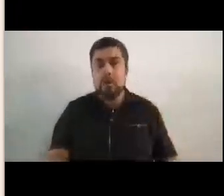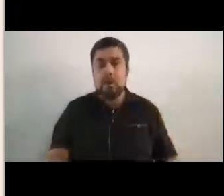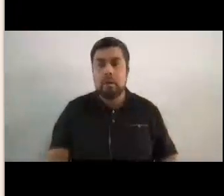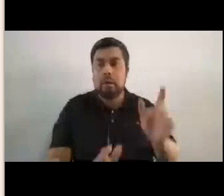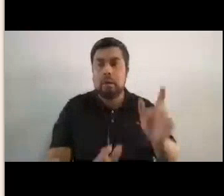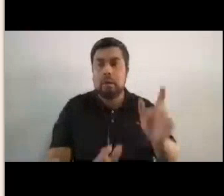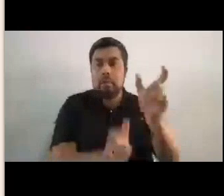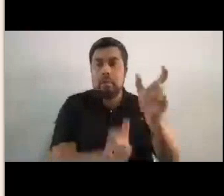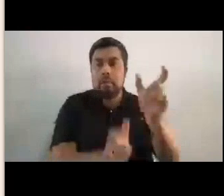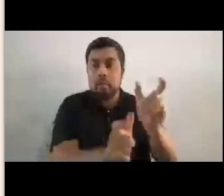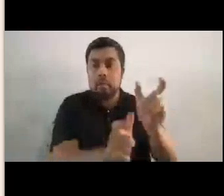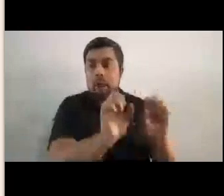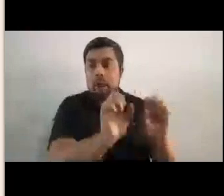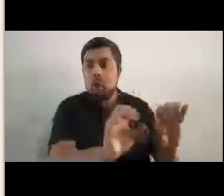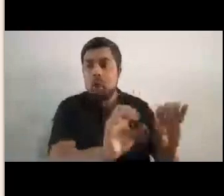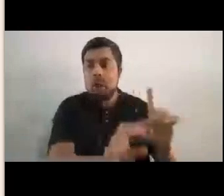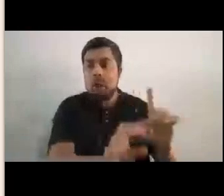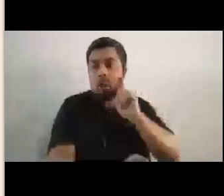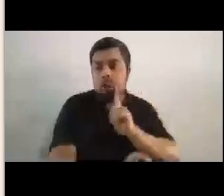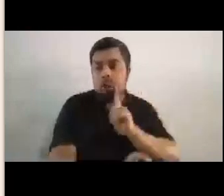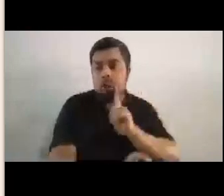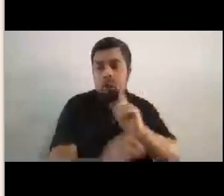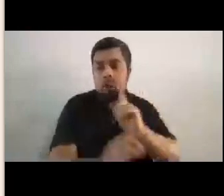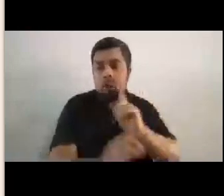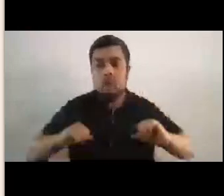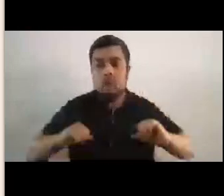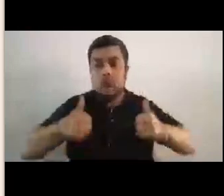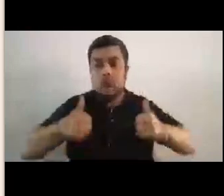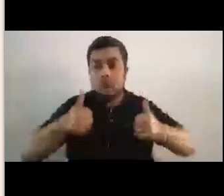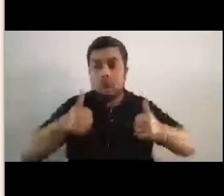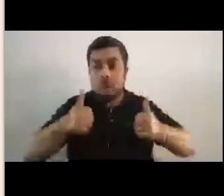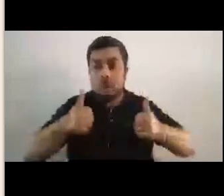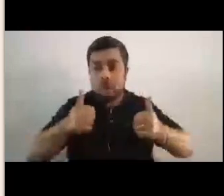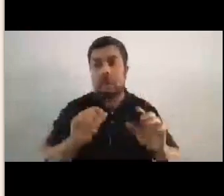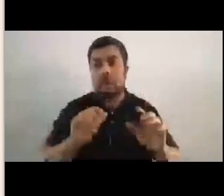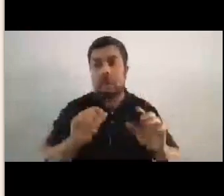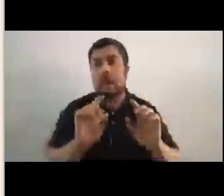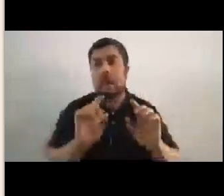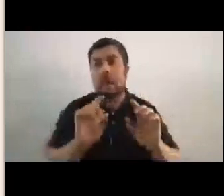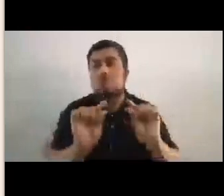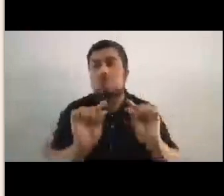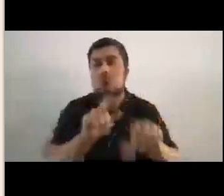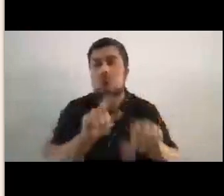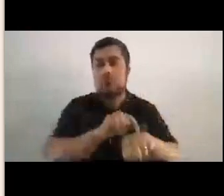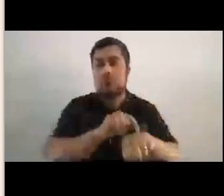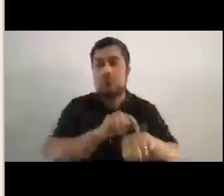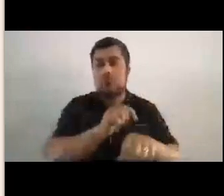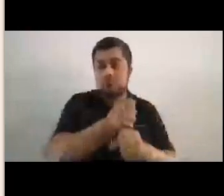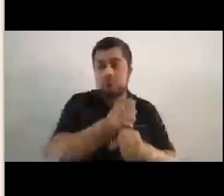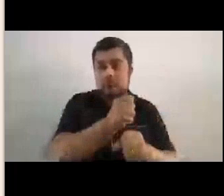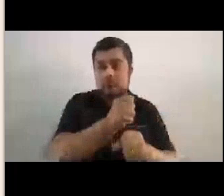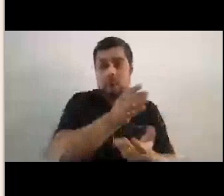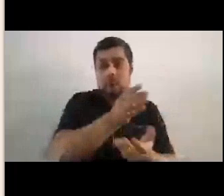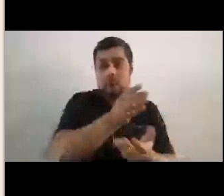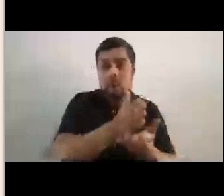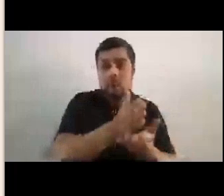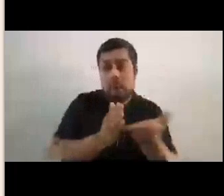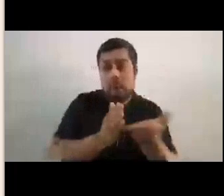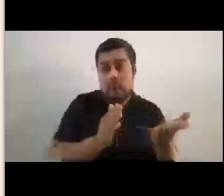escuelas tenían alguna formación pedagógica, técnica, y la minoría tenía título profesional.